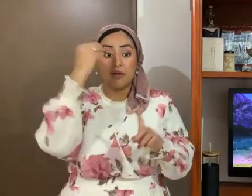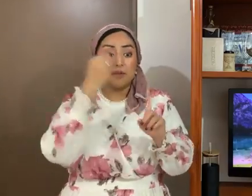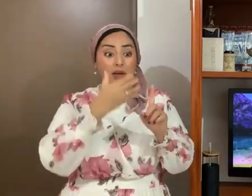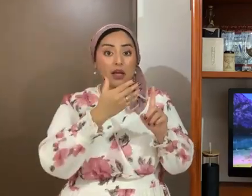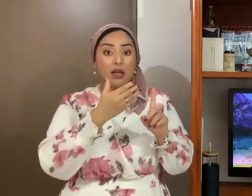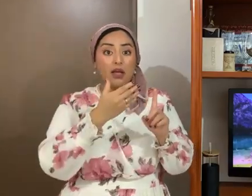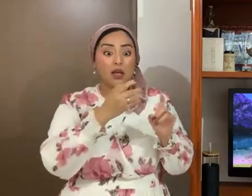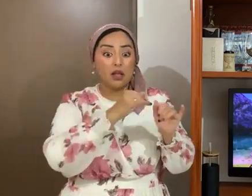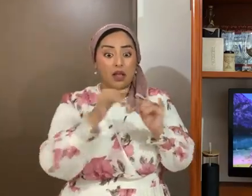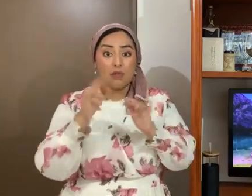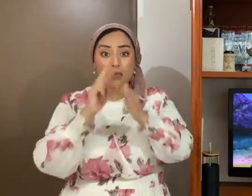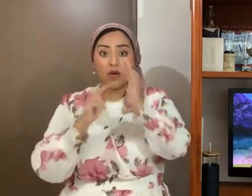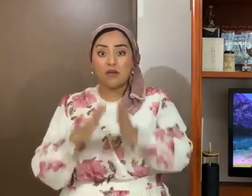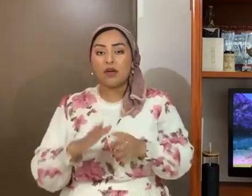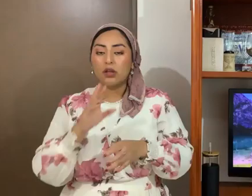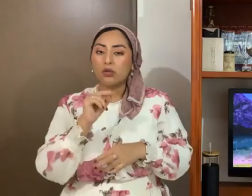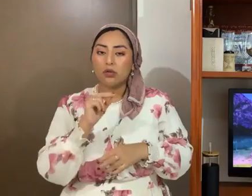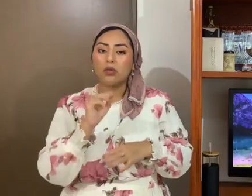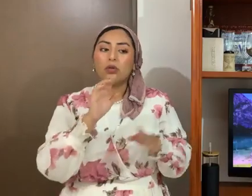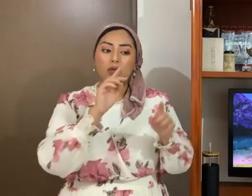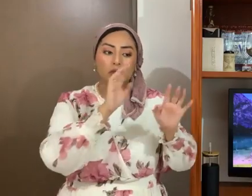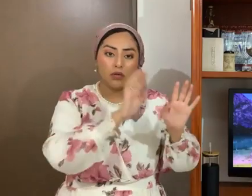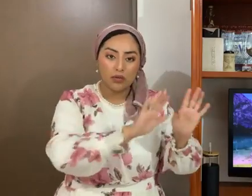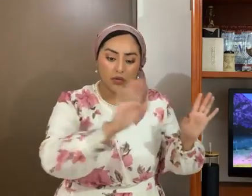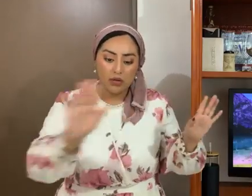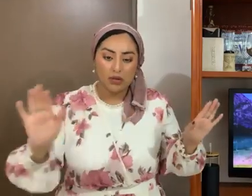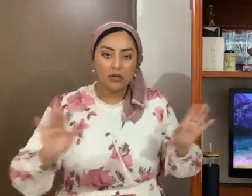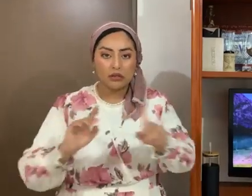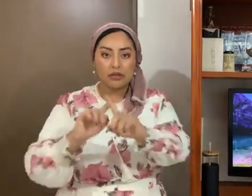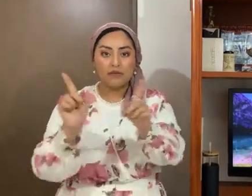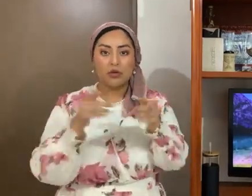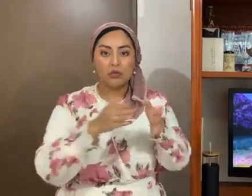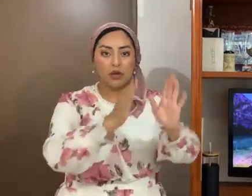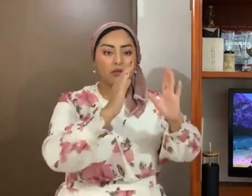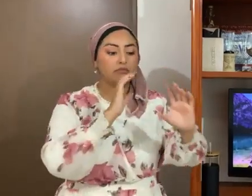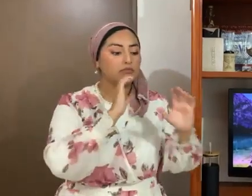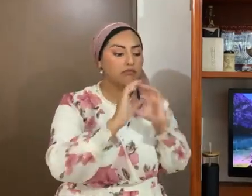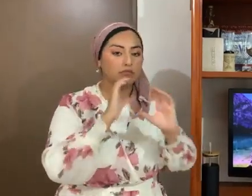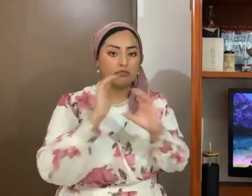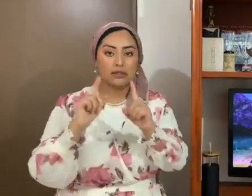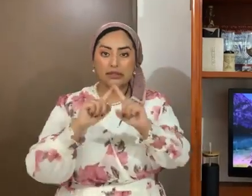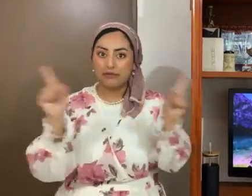habló a los profetas. Y no es así. A cada siervo le habla de manera diferente.